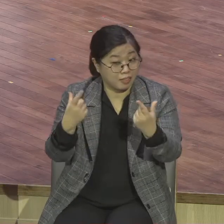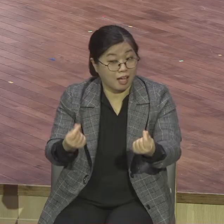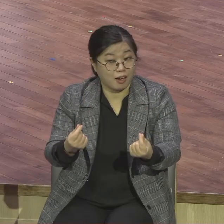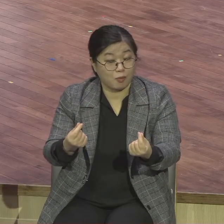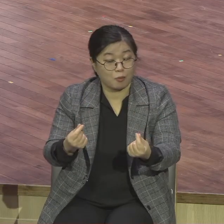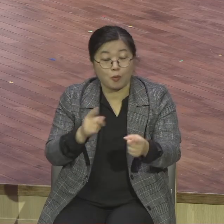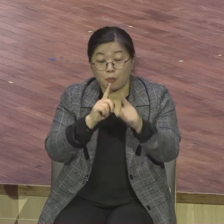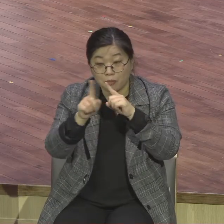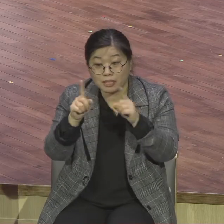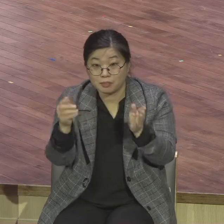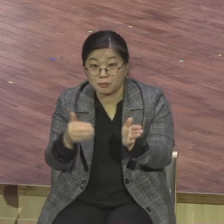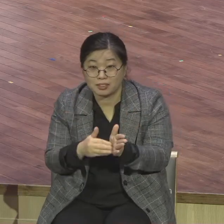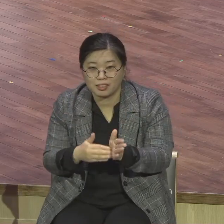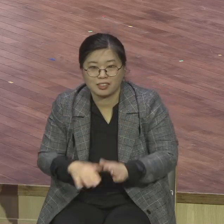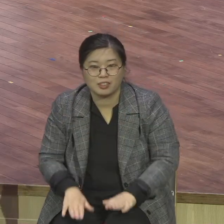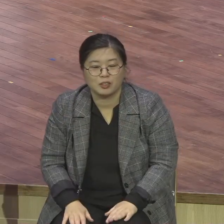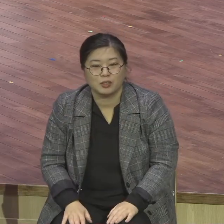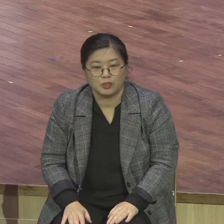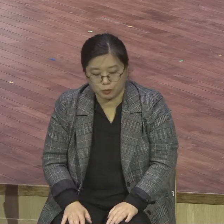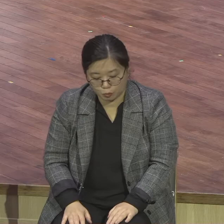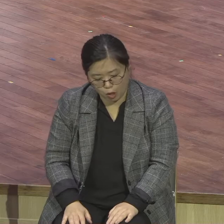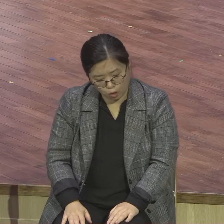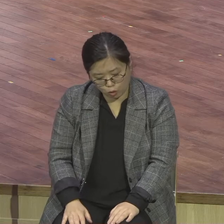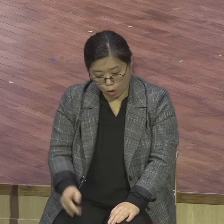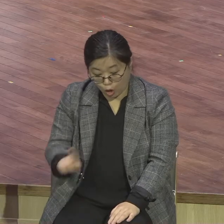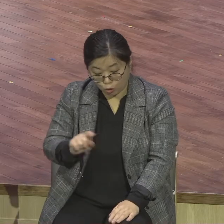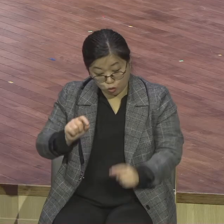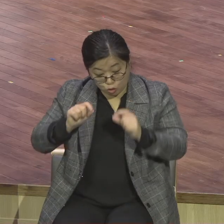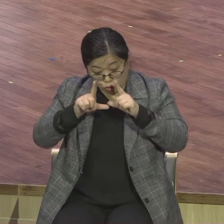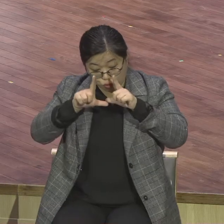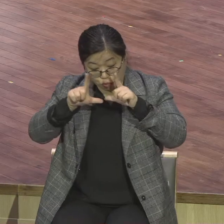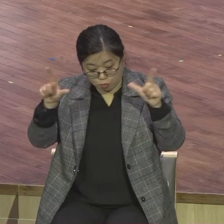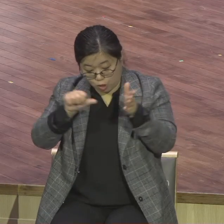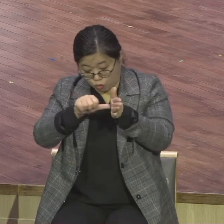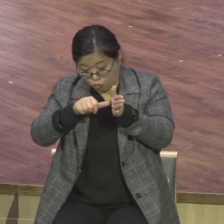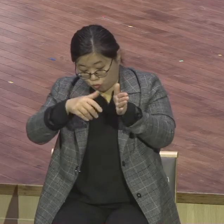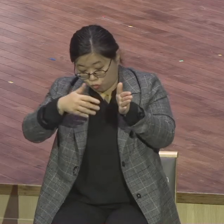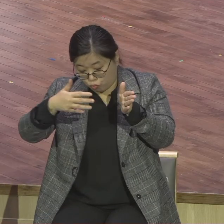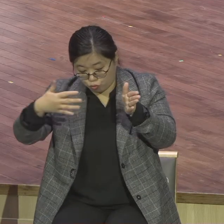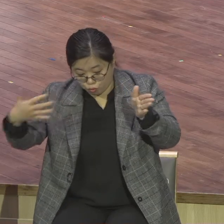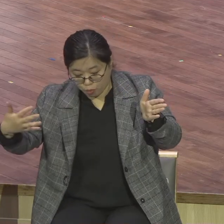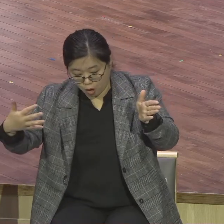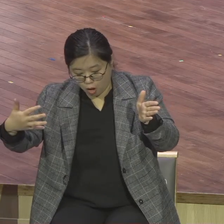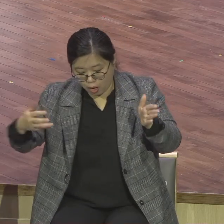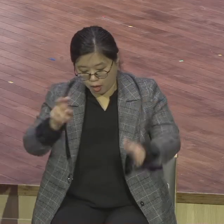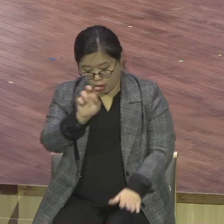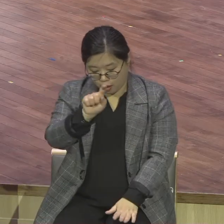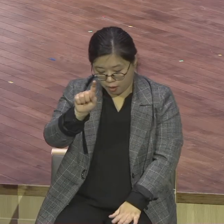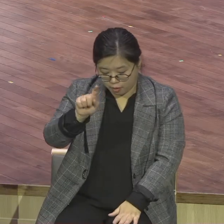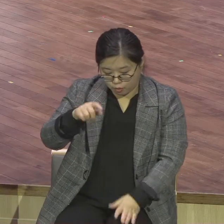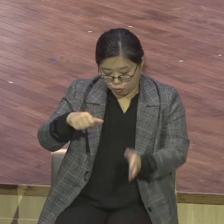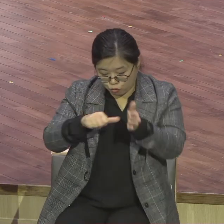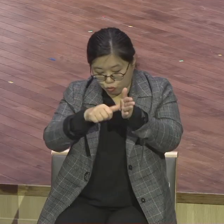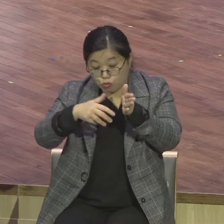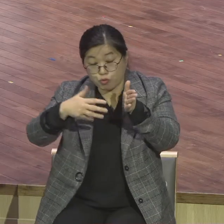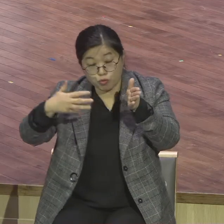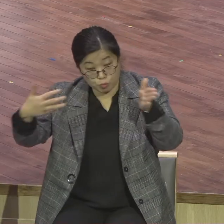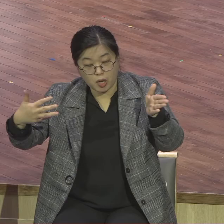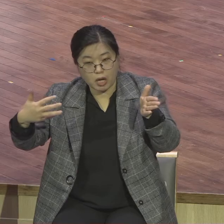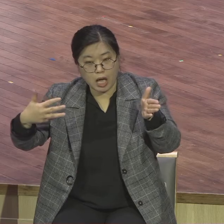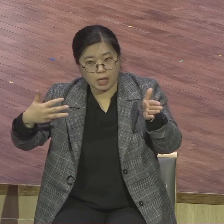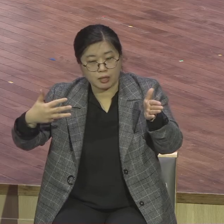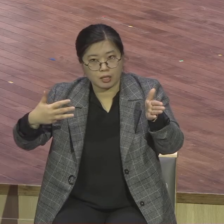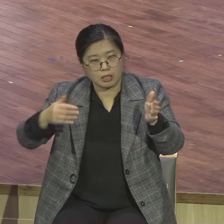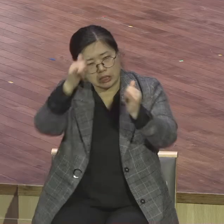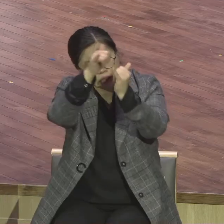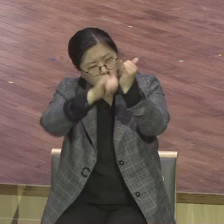유대인의 역사학자 요셉 뷰스가 따른 이분의 말에 의하면요, 야고보의 별명이 뭐냐?